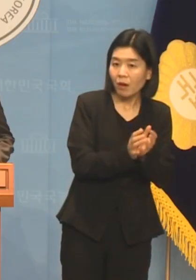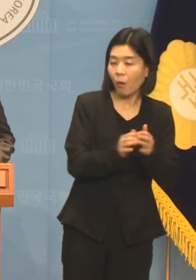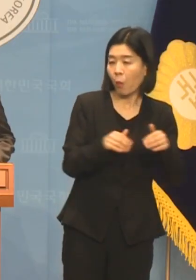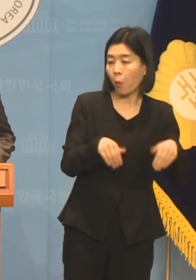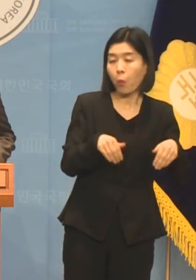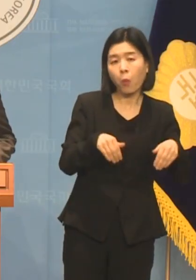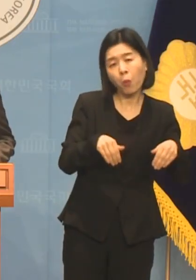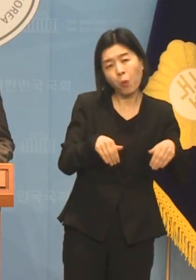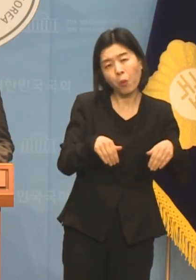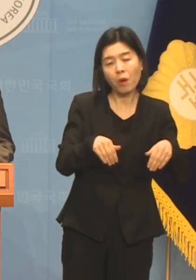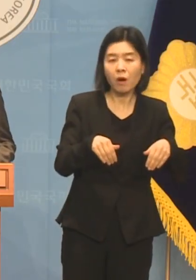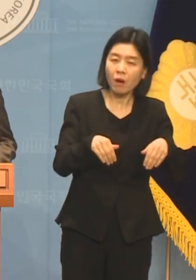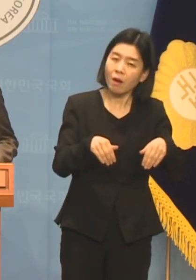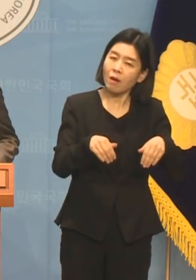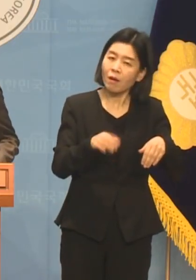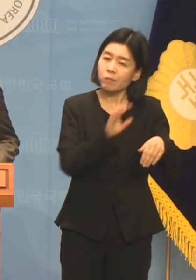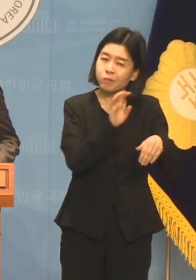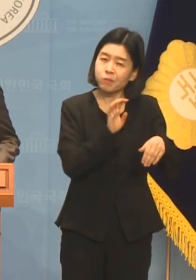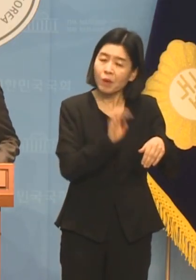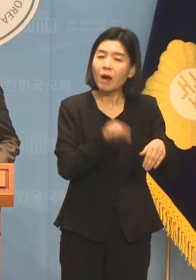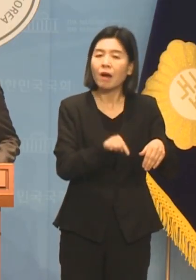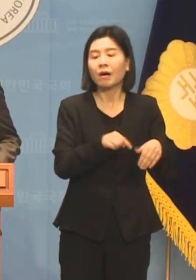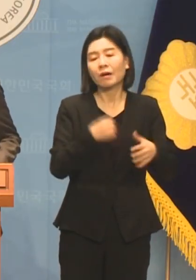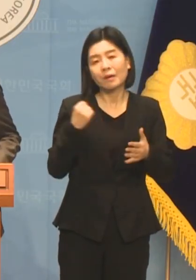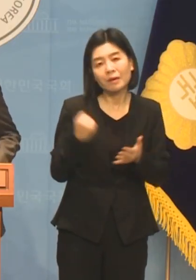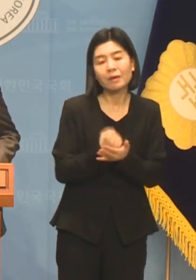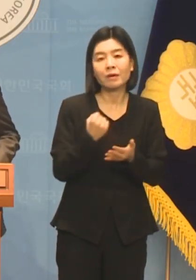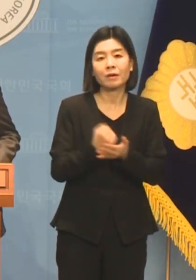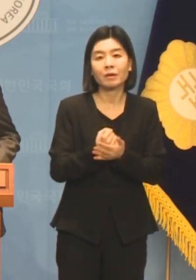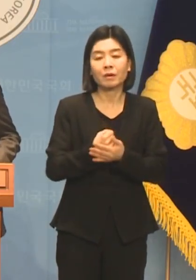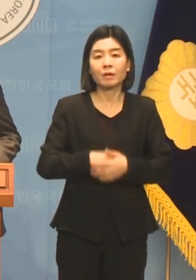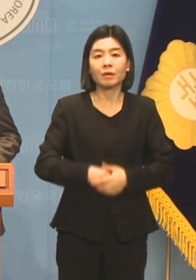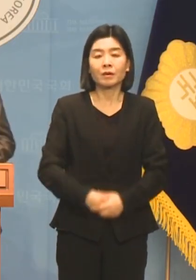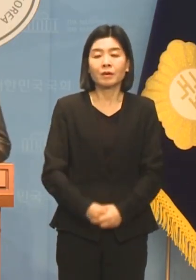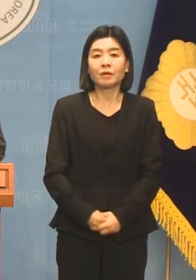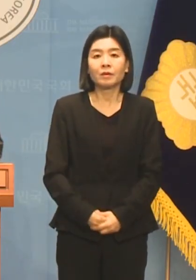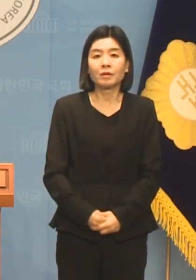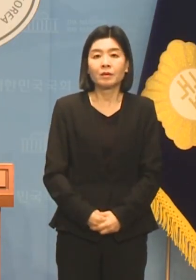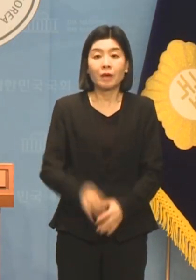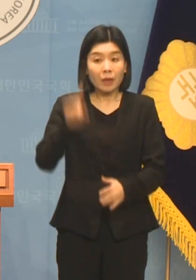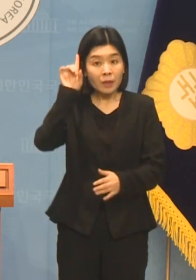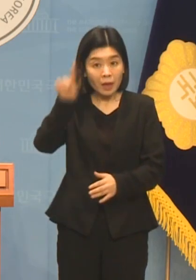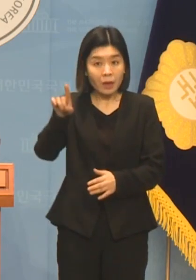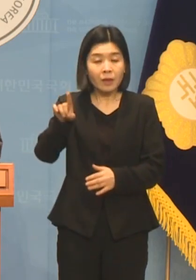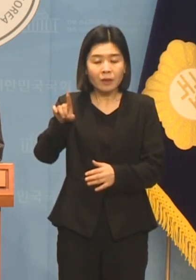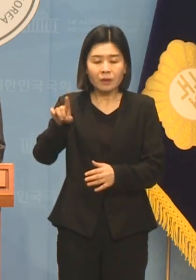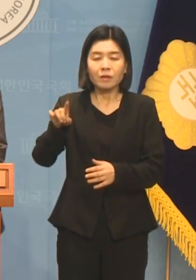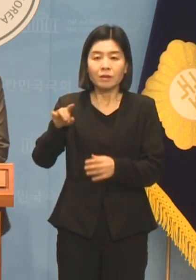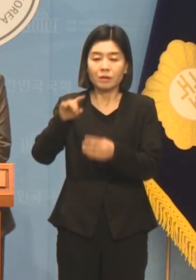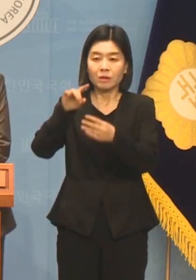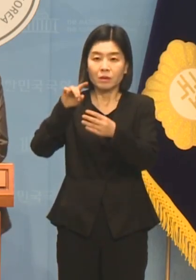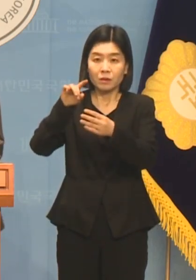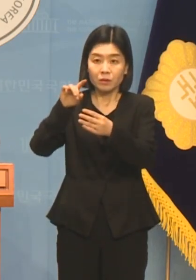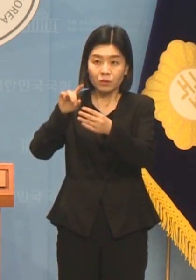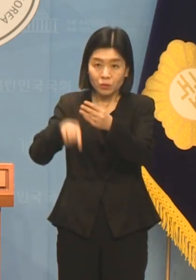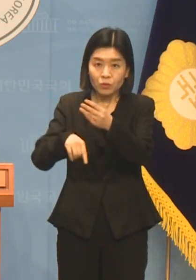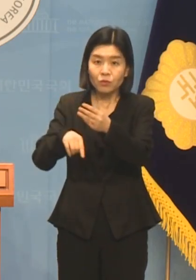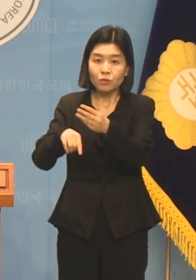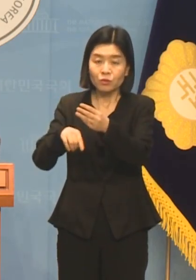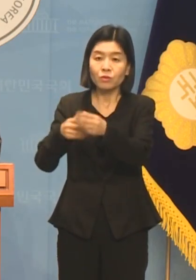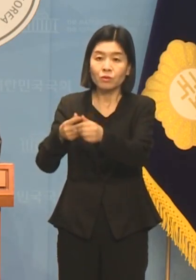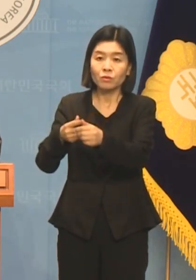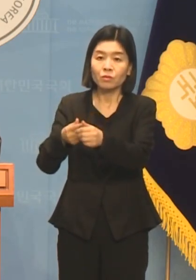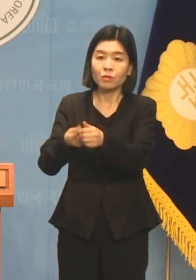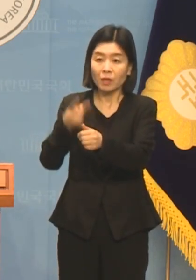부하처럼 따르고 있다. 정말 괴탄스러운 지경입니다. 내일 선고에서 민당의 자성을